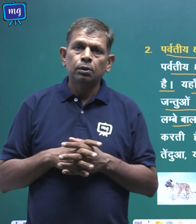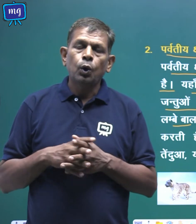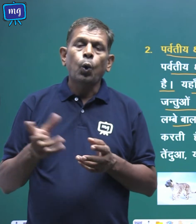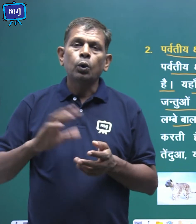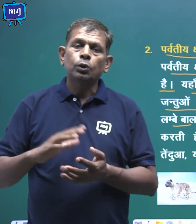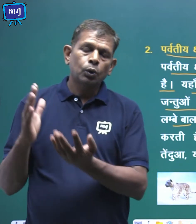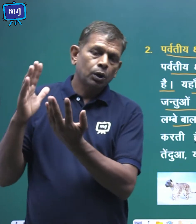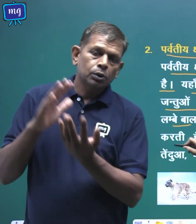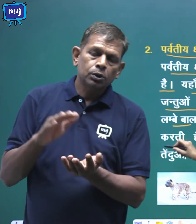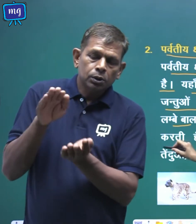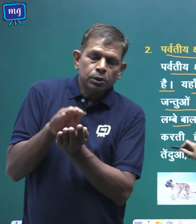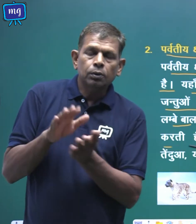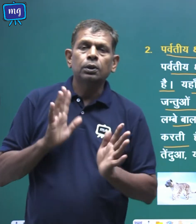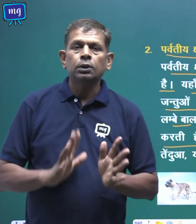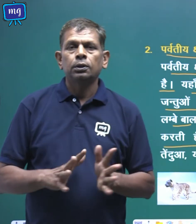उनका बचाव करती हैं,